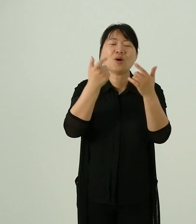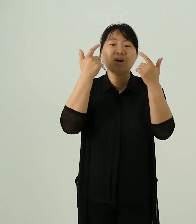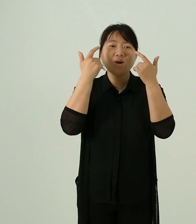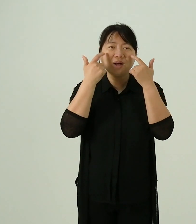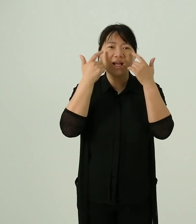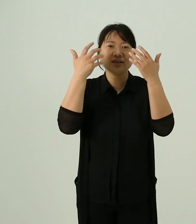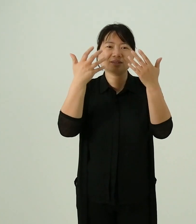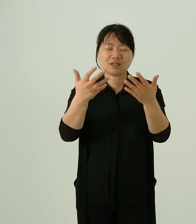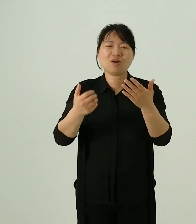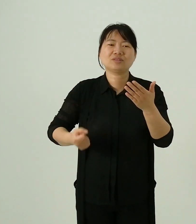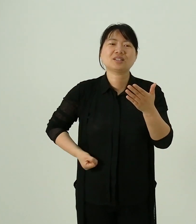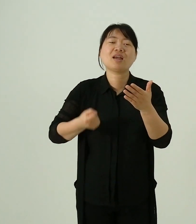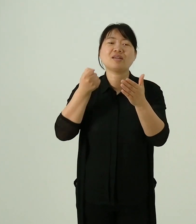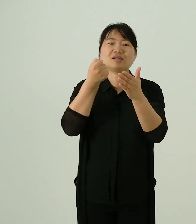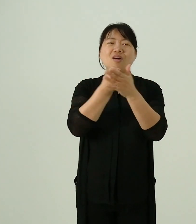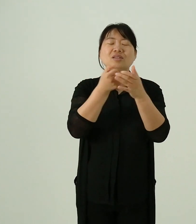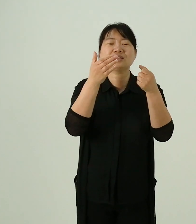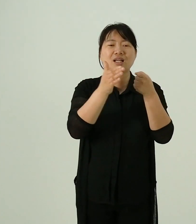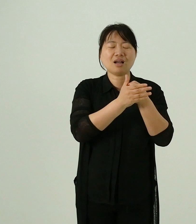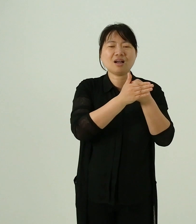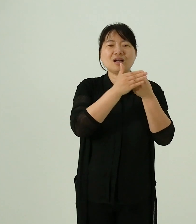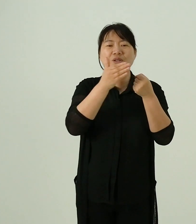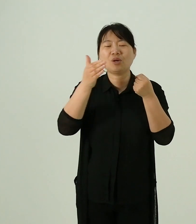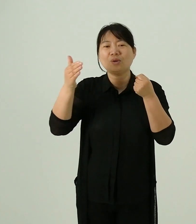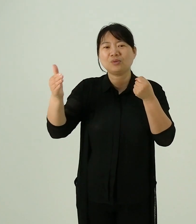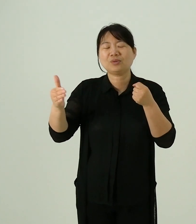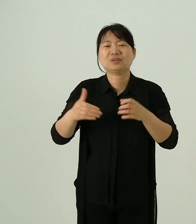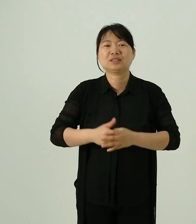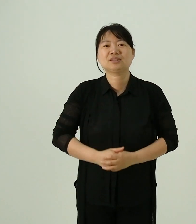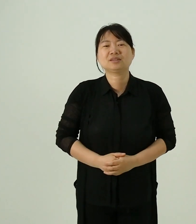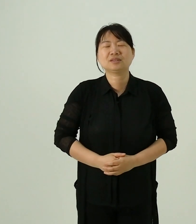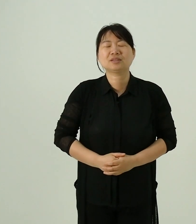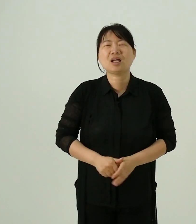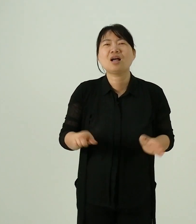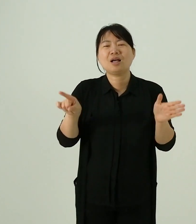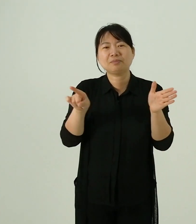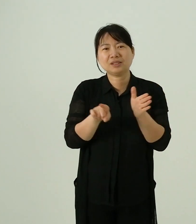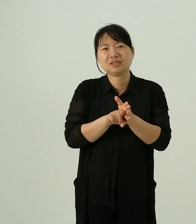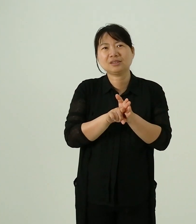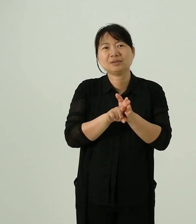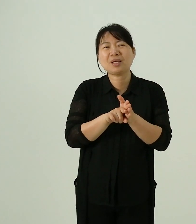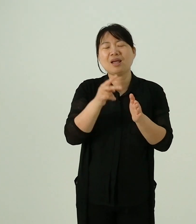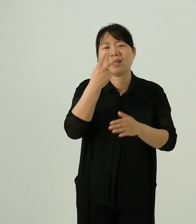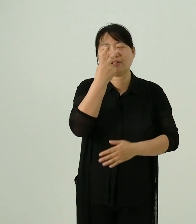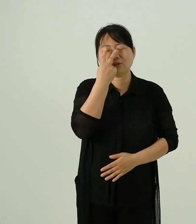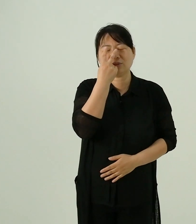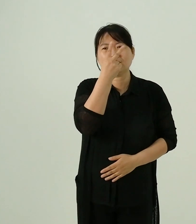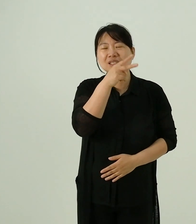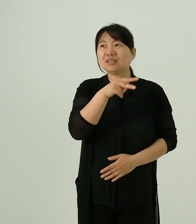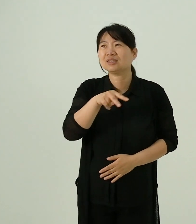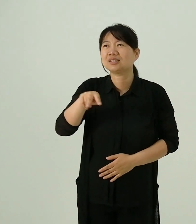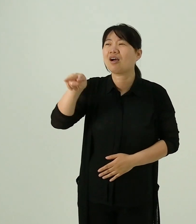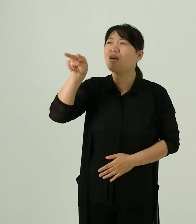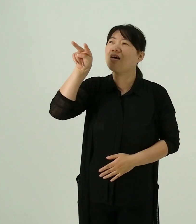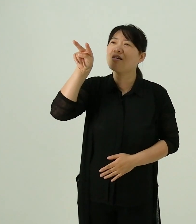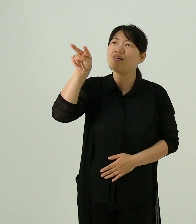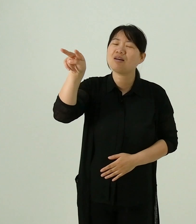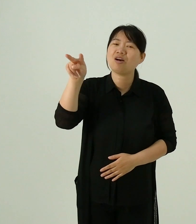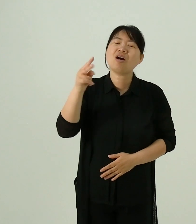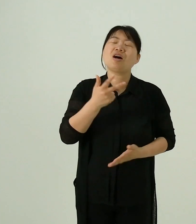확정되고 확정되어 싸우니 믿음에